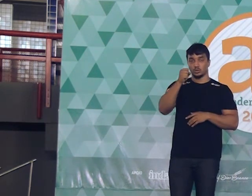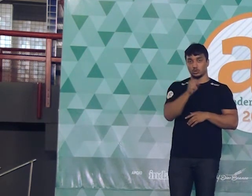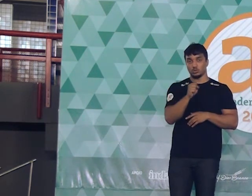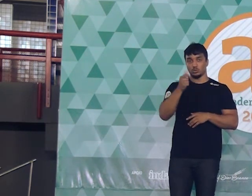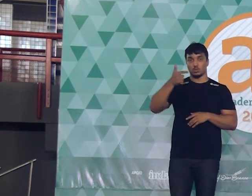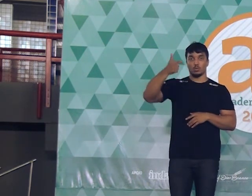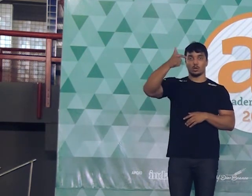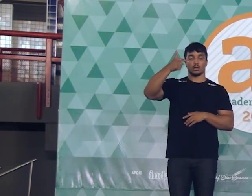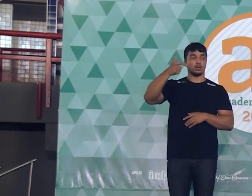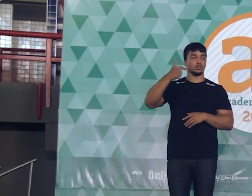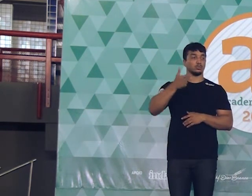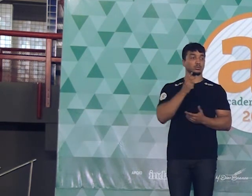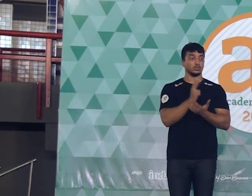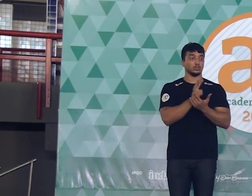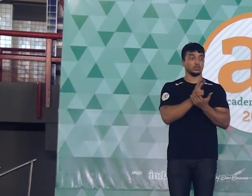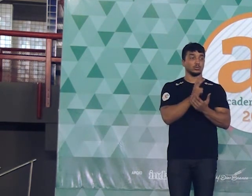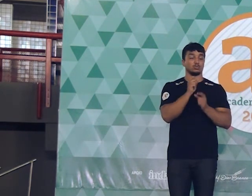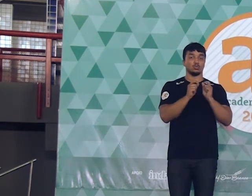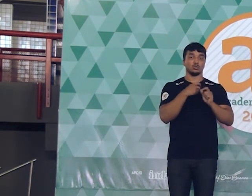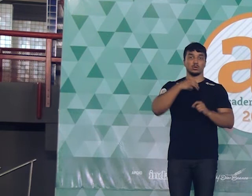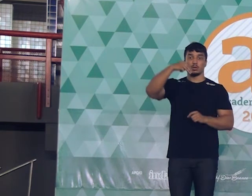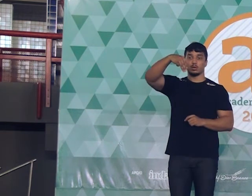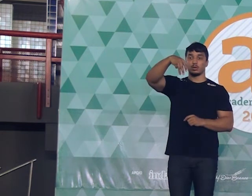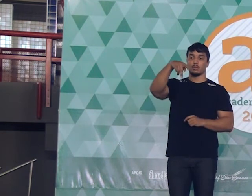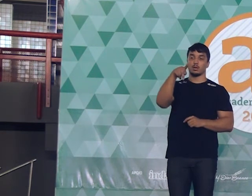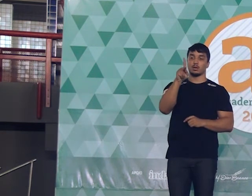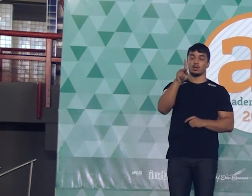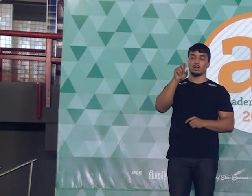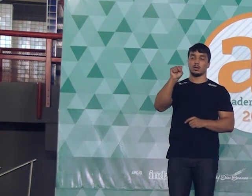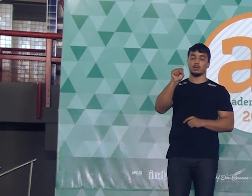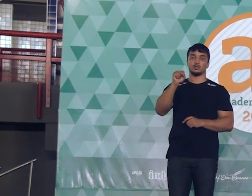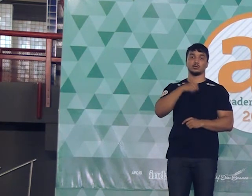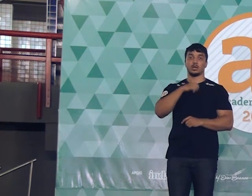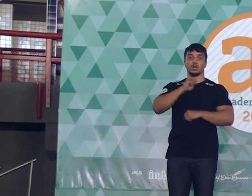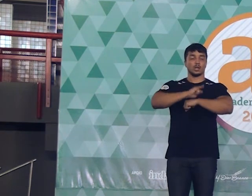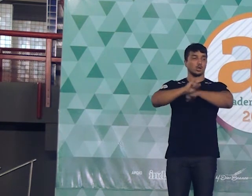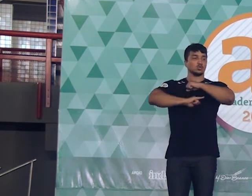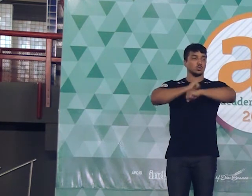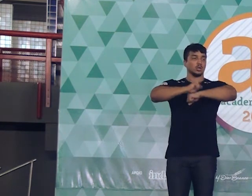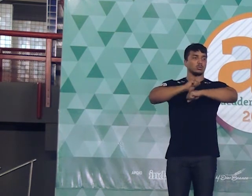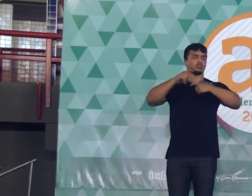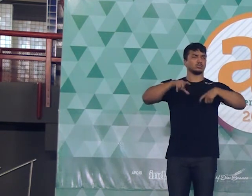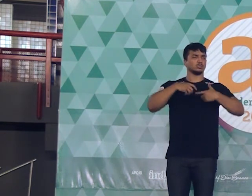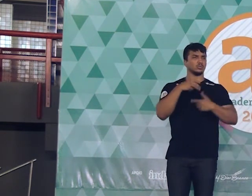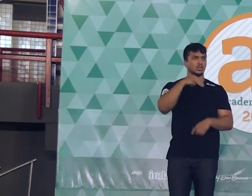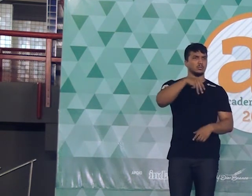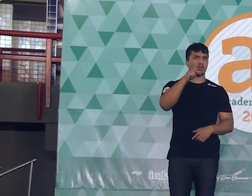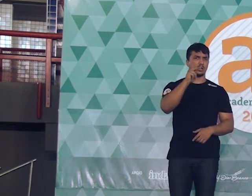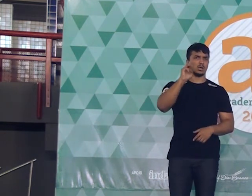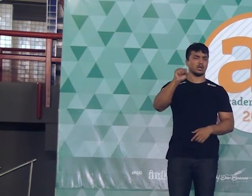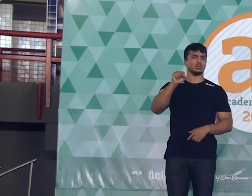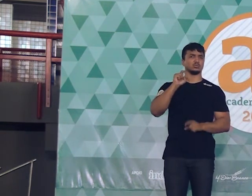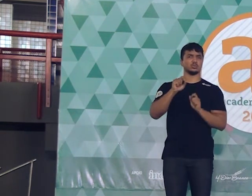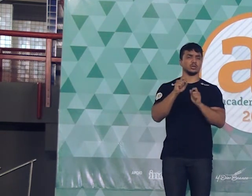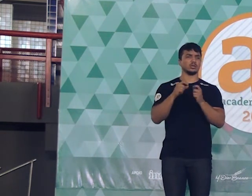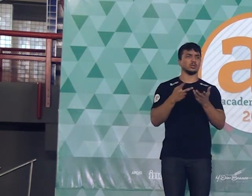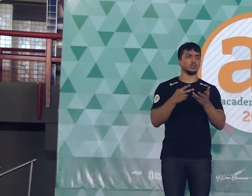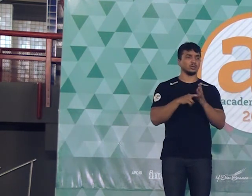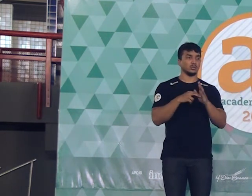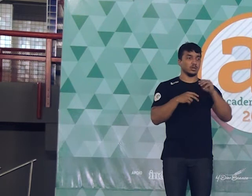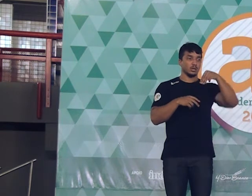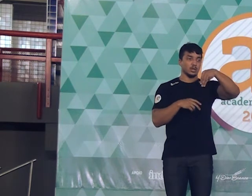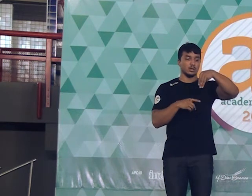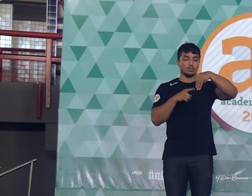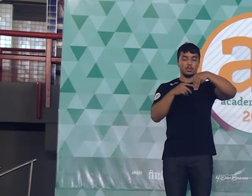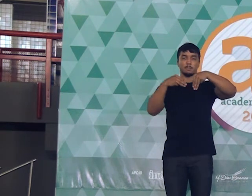você sempre vai usar o sistema MKS, que é o sistema internacional. De onde é que vem essa história de MKS? M